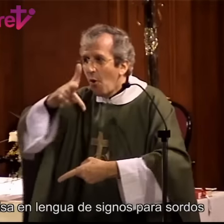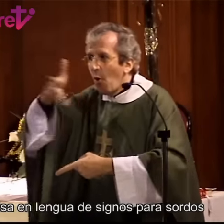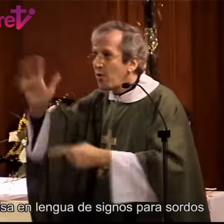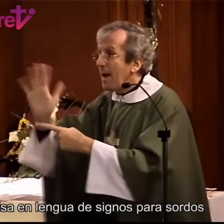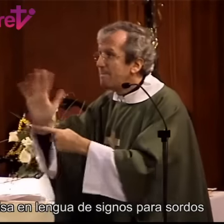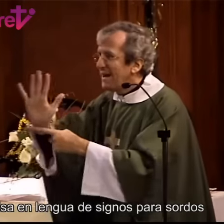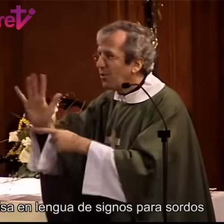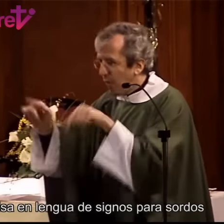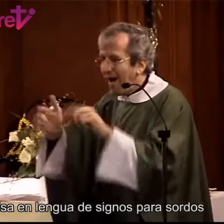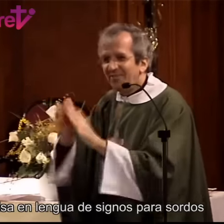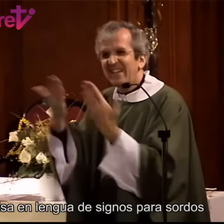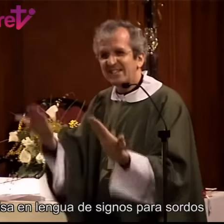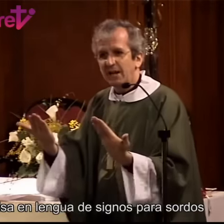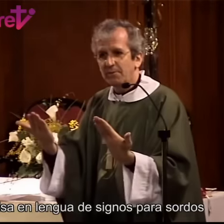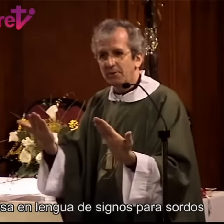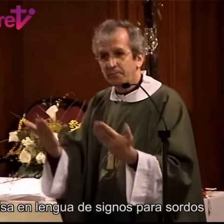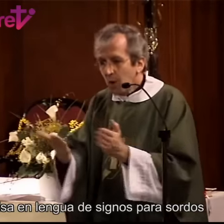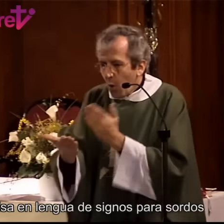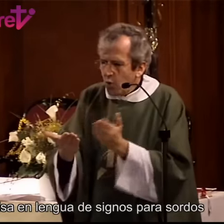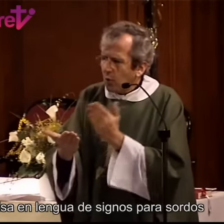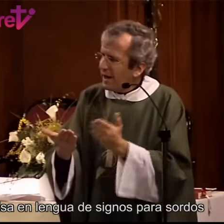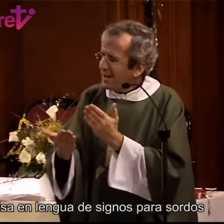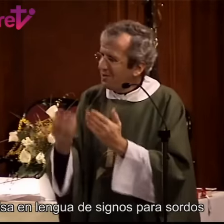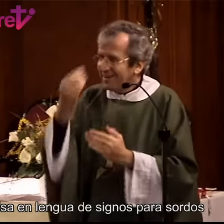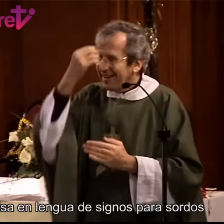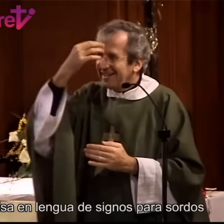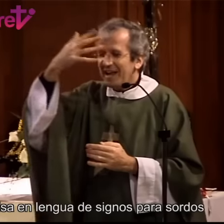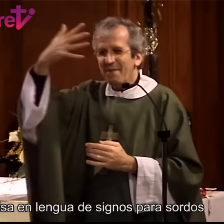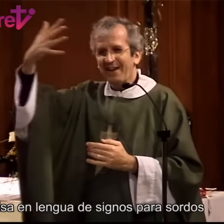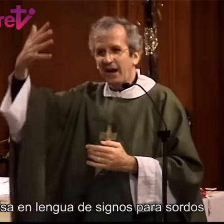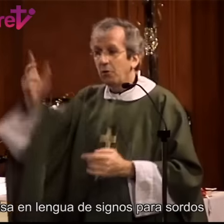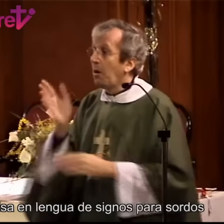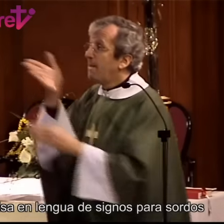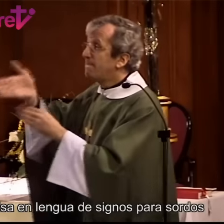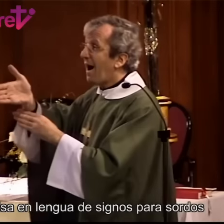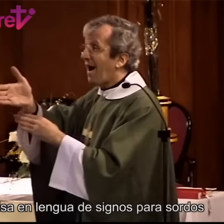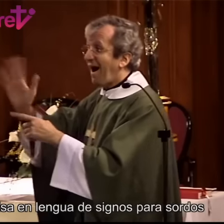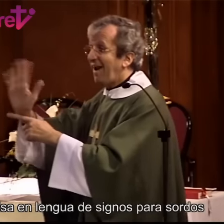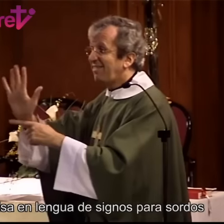una película de este libro. Uno la ha leído y se ha imaginado, va al cine y